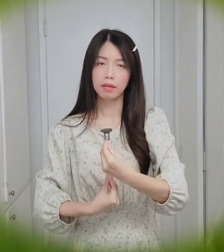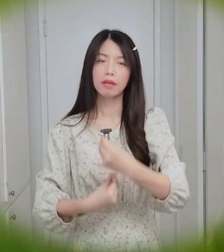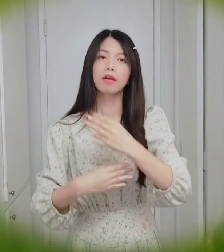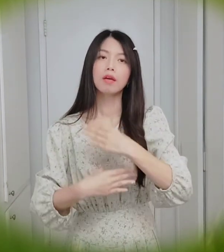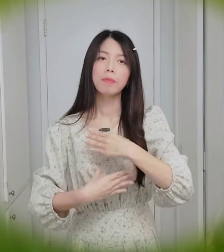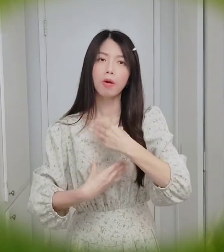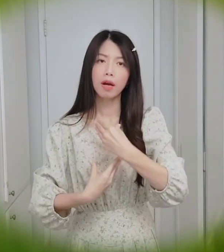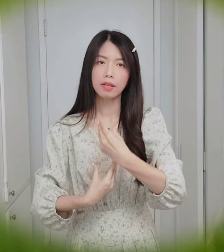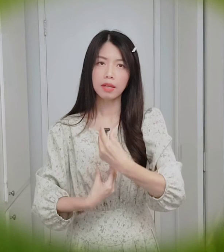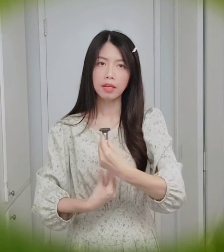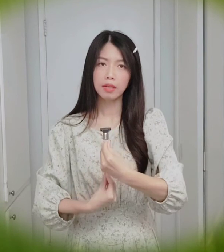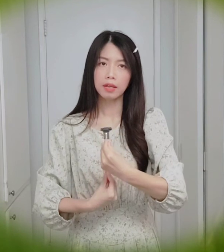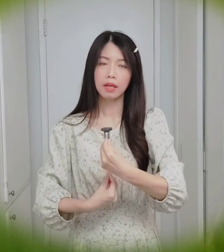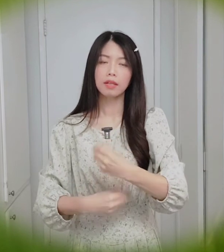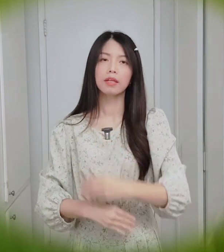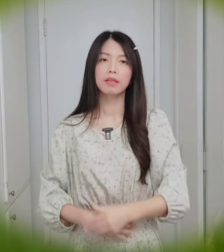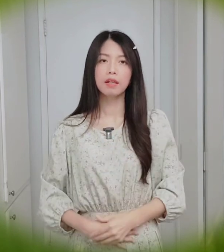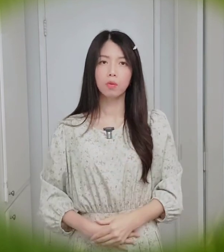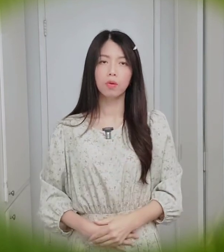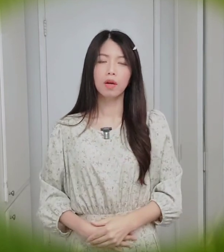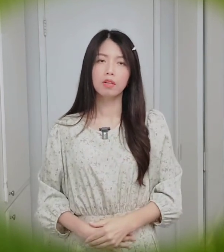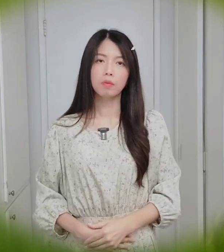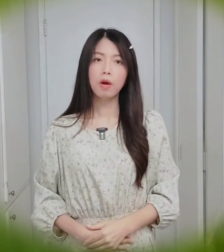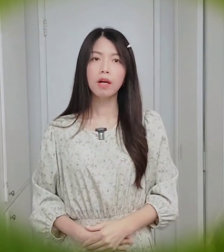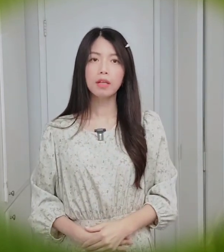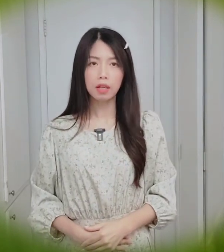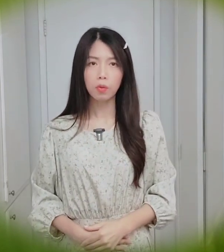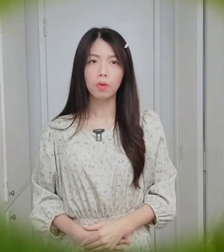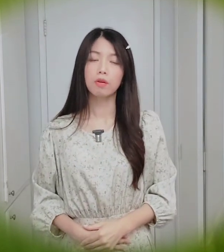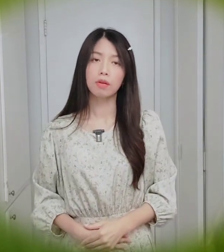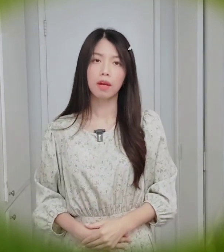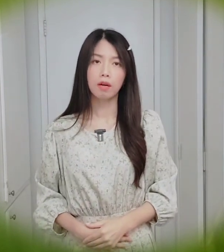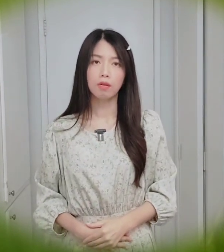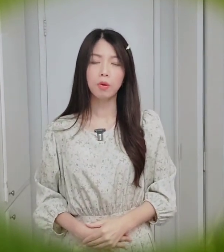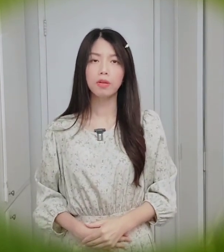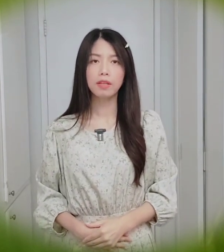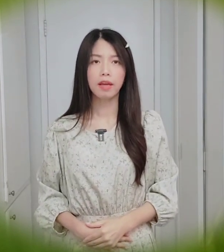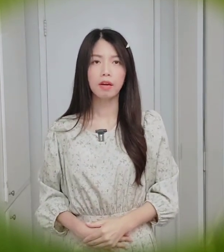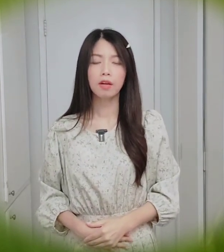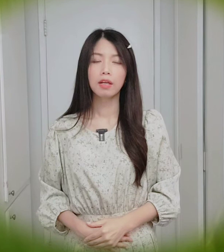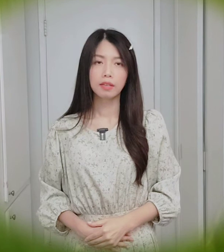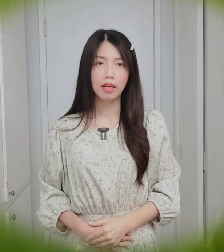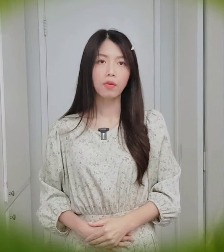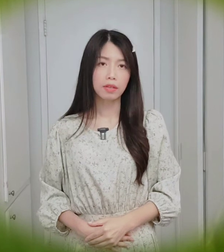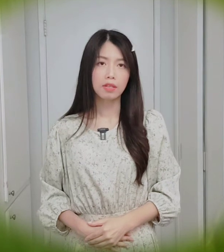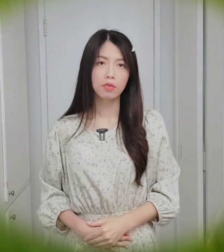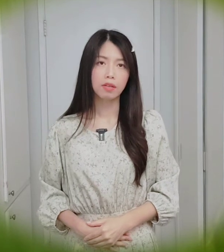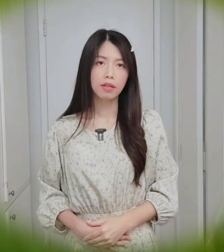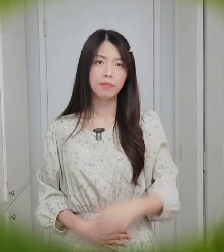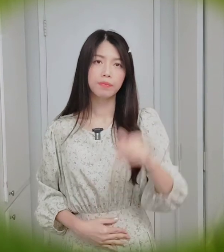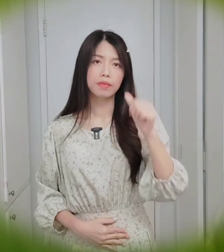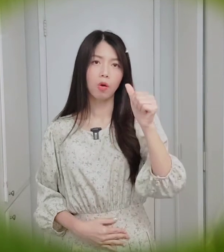평안. 평안히 깃들고, 저는 평안히 있고 이렇게 표현을 했는데요. 있다라고 하는